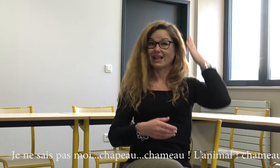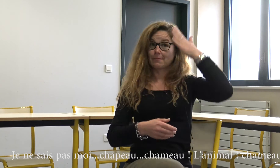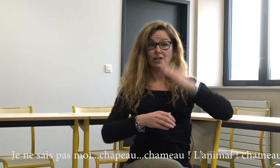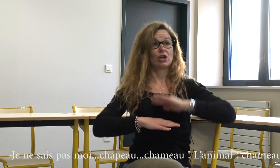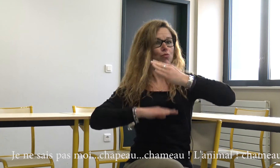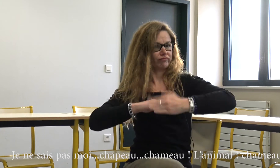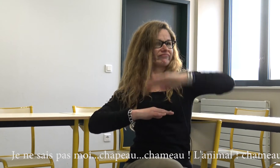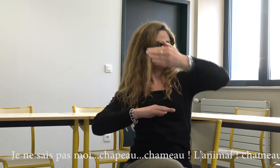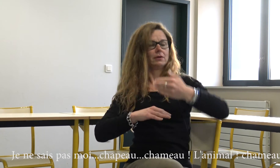Chameau. Oui.